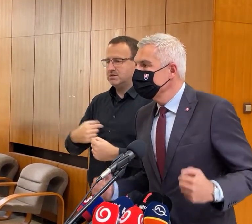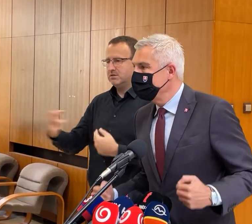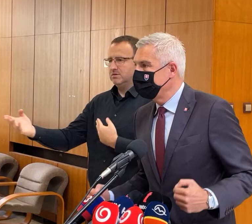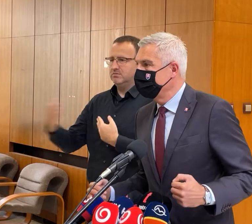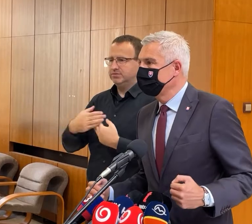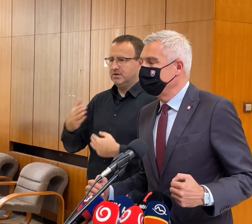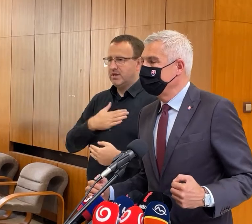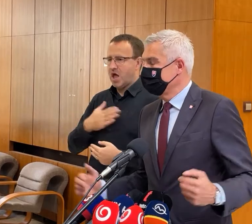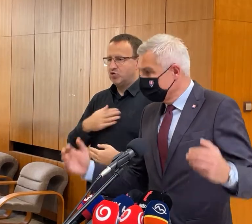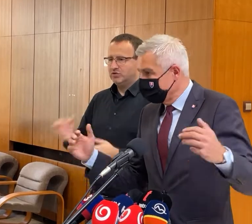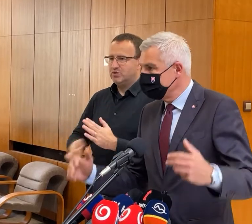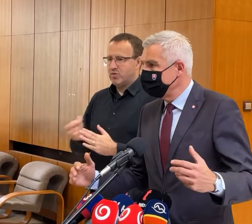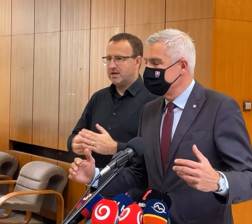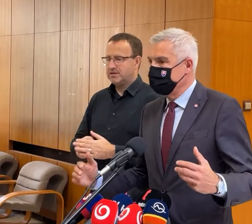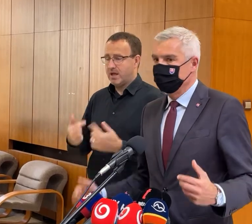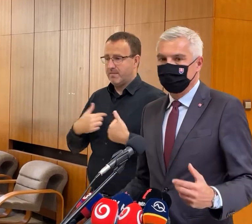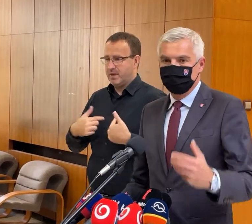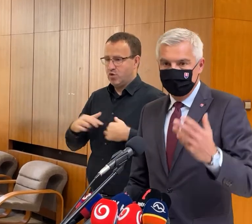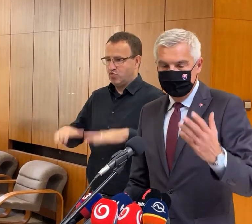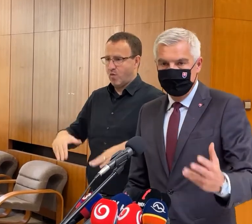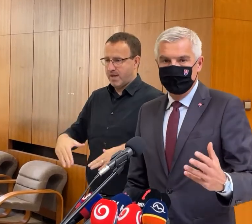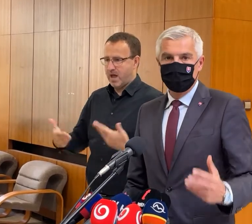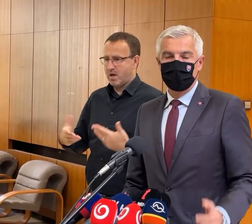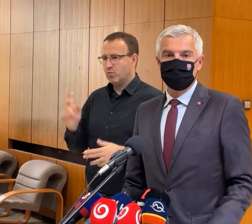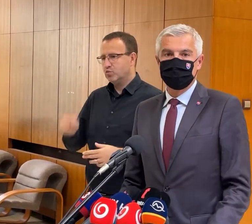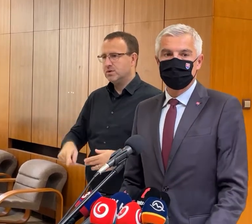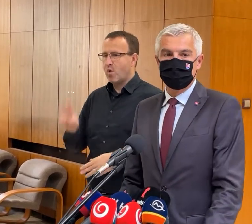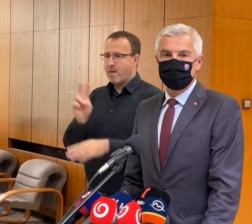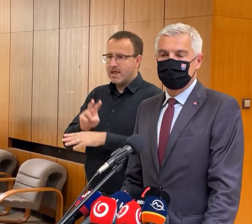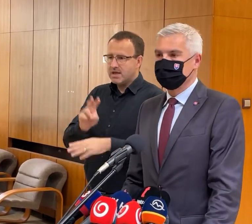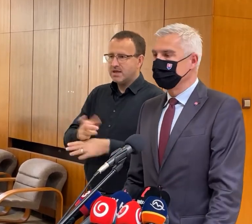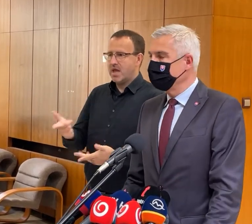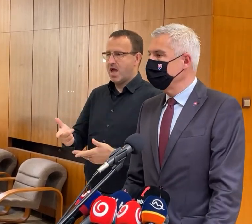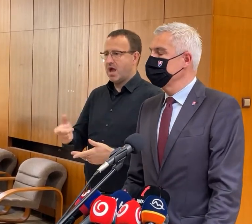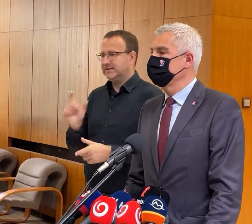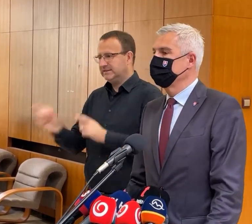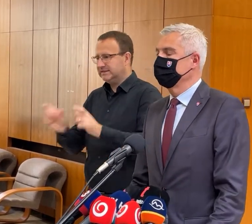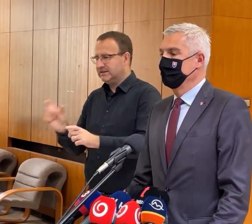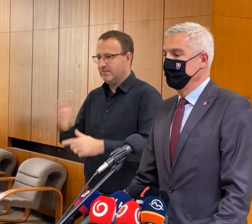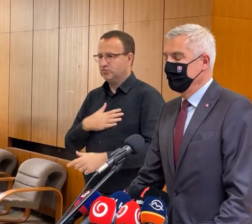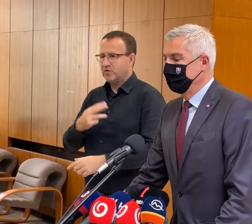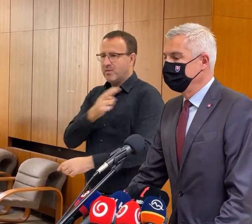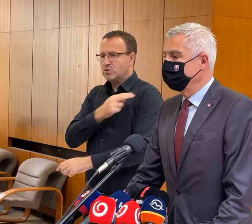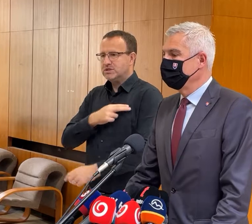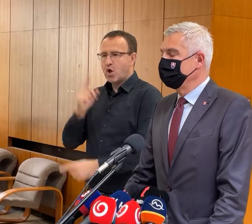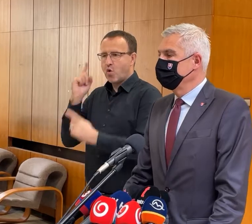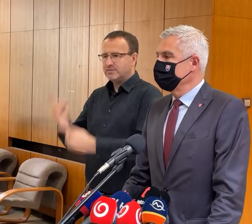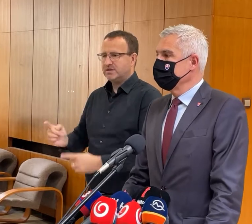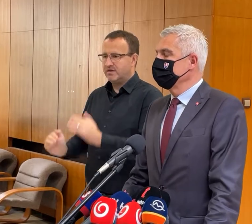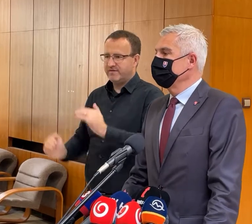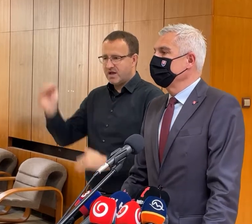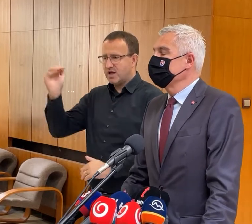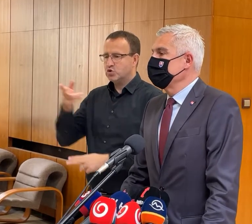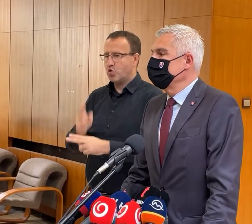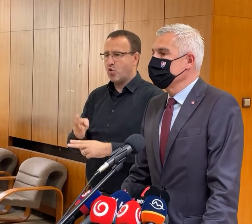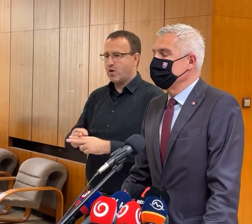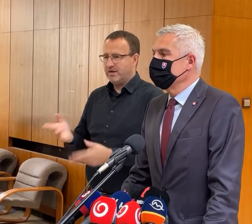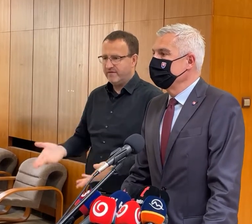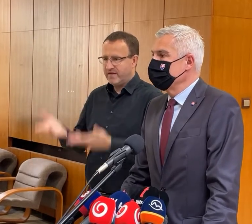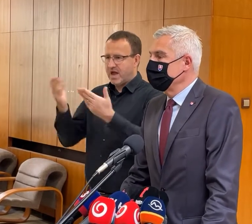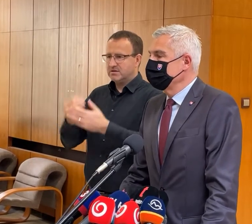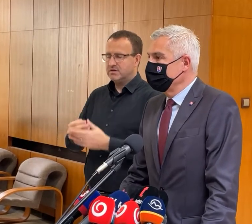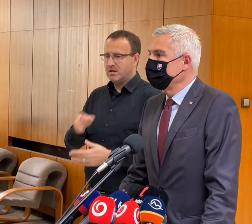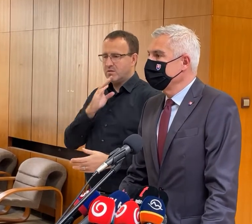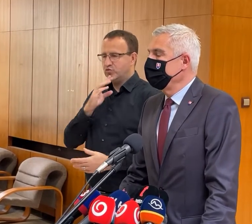veď my na ňu doma reagujeme. Reštrikciami máme náraz hospitalizácií, nárast infikovaných pacientov, tak preto sa